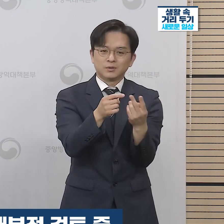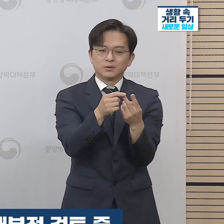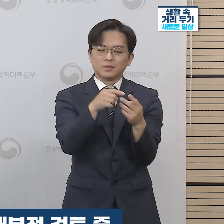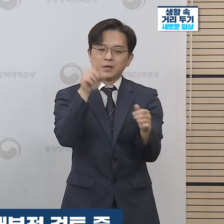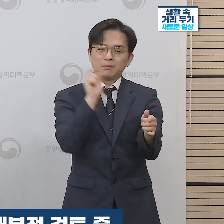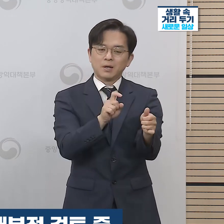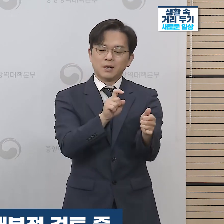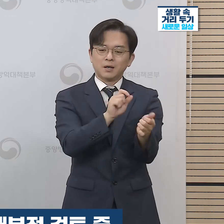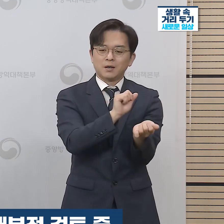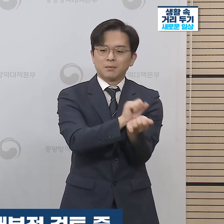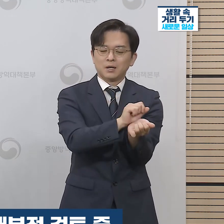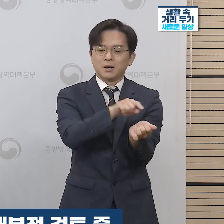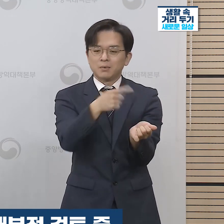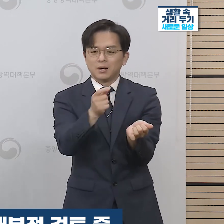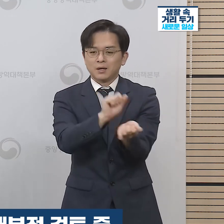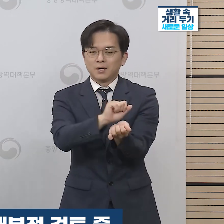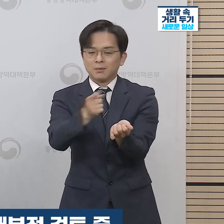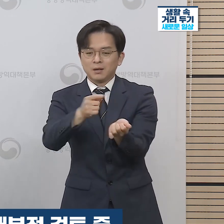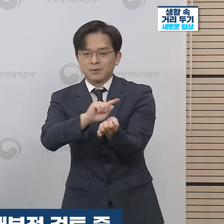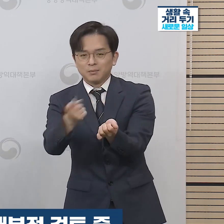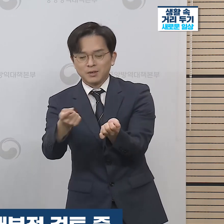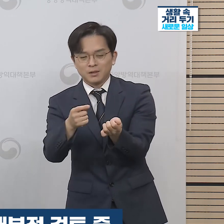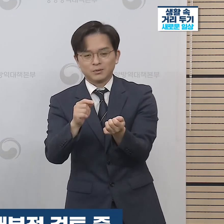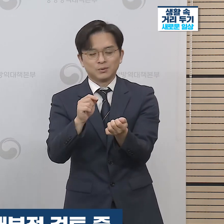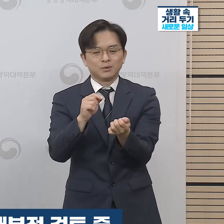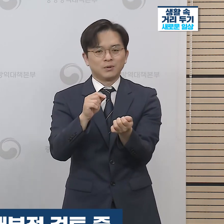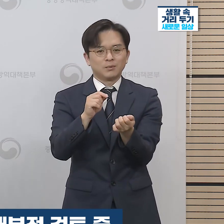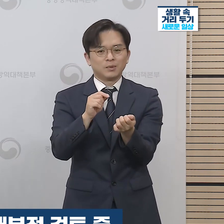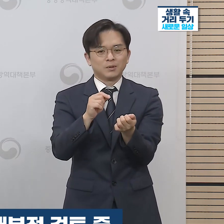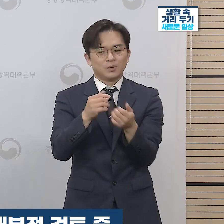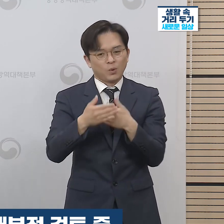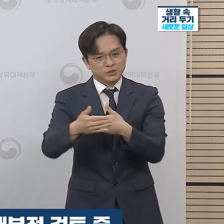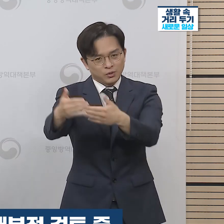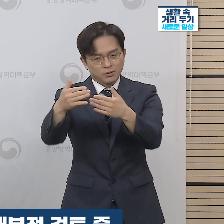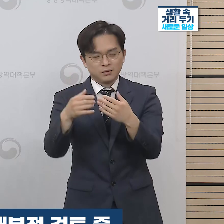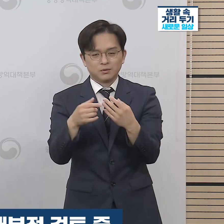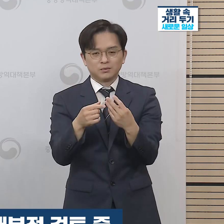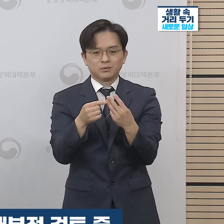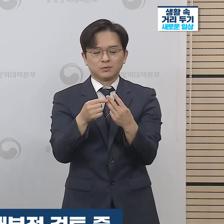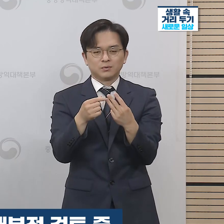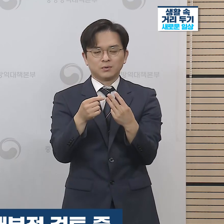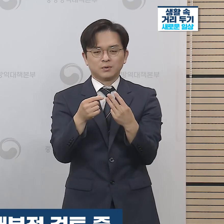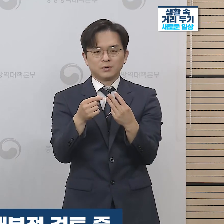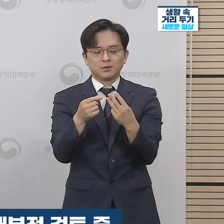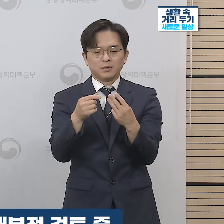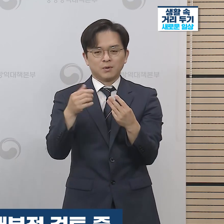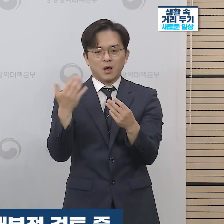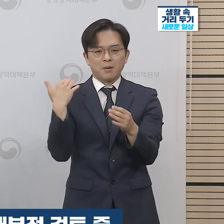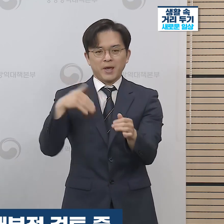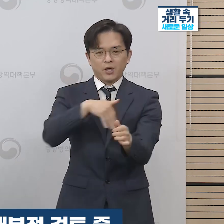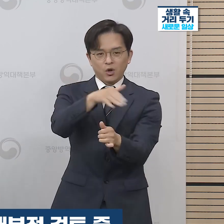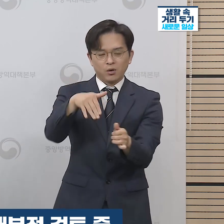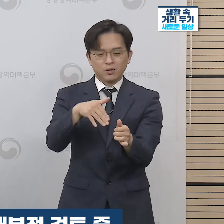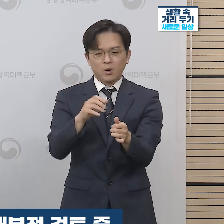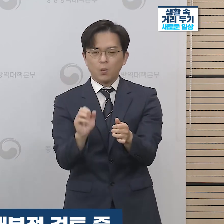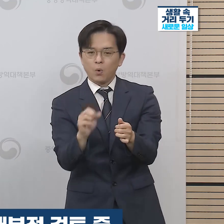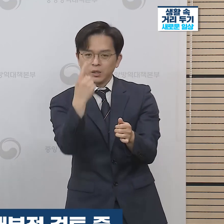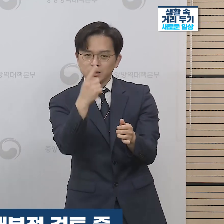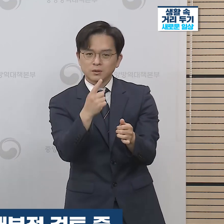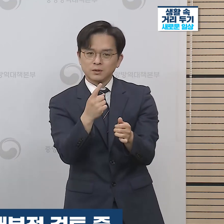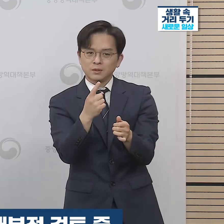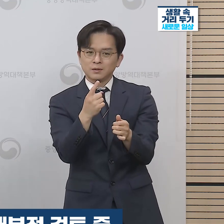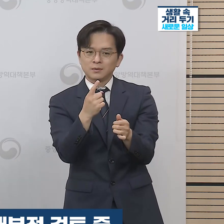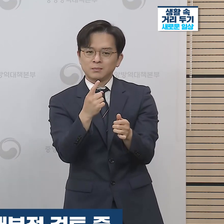그 전파 경로를 잘 알지 못하는 아 비율이 라든지 이런 것들을 가지고 전체적으로 내부적으로